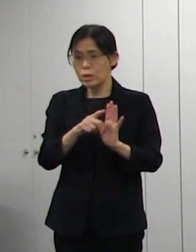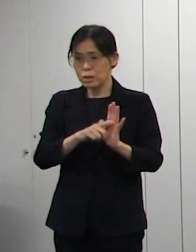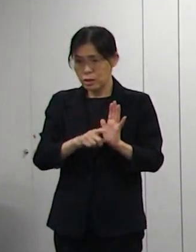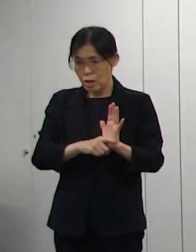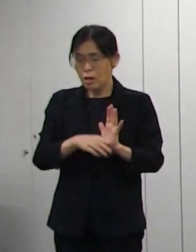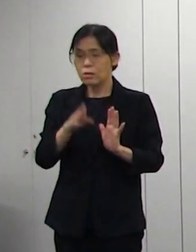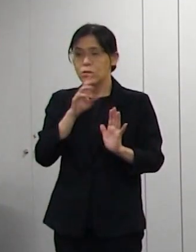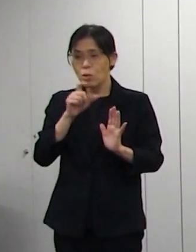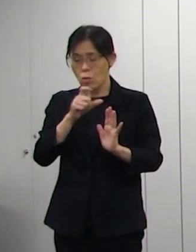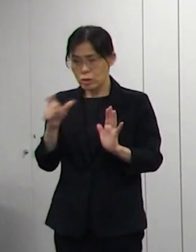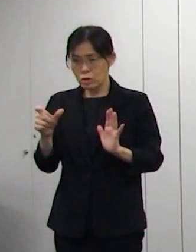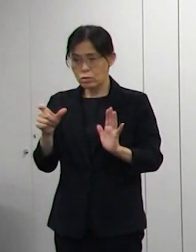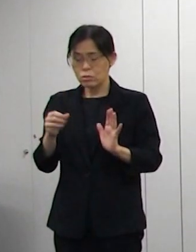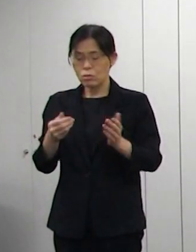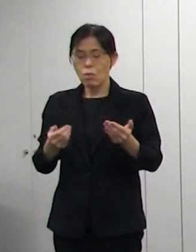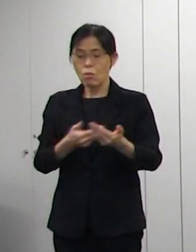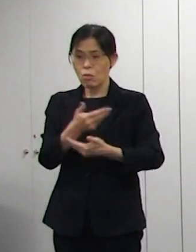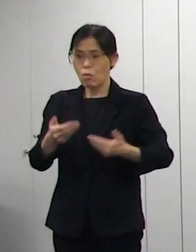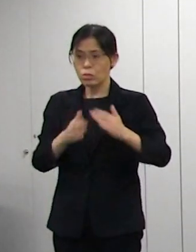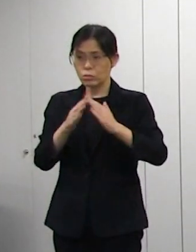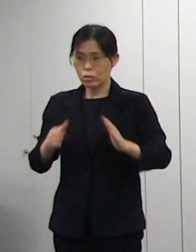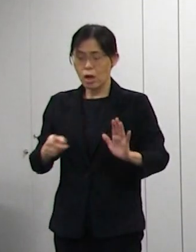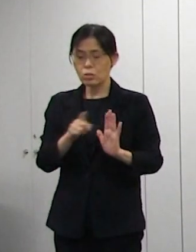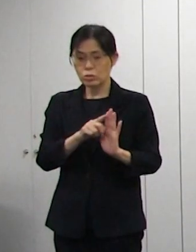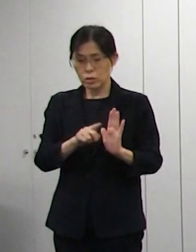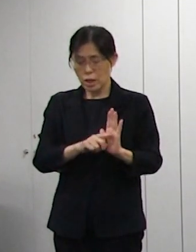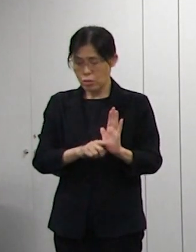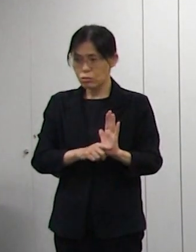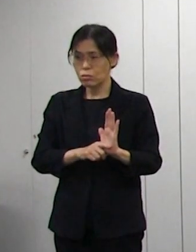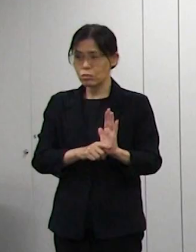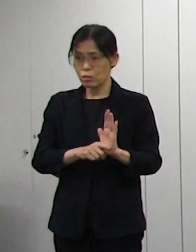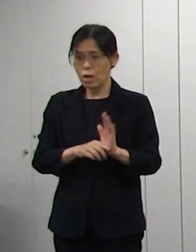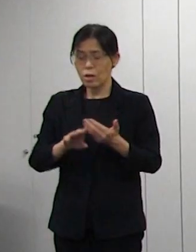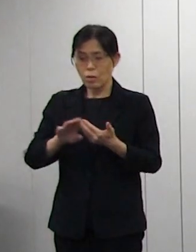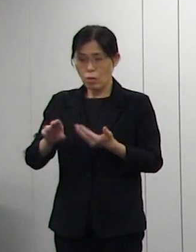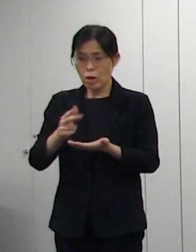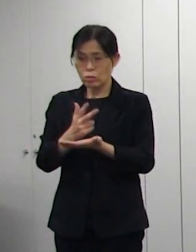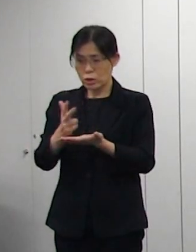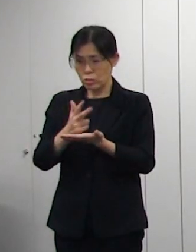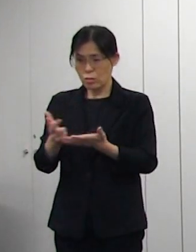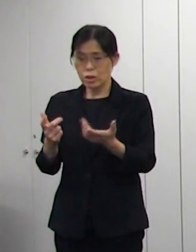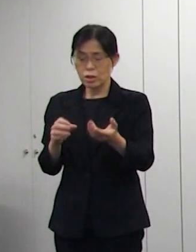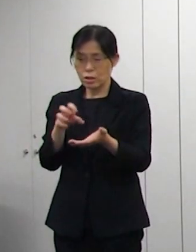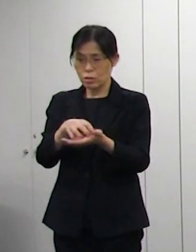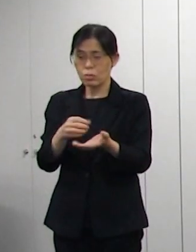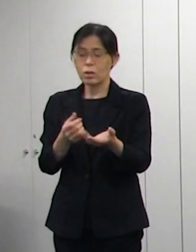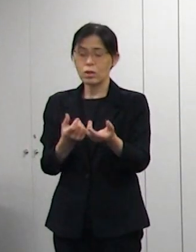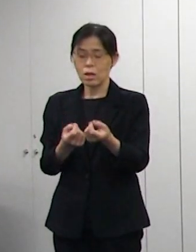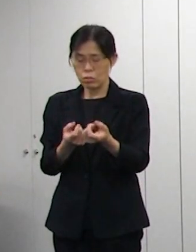当日の交流会スケジュールなどの詳細については別紙の通りであります。